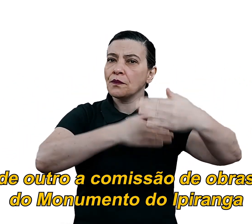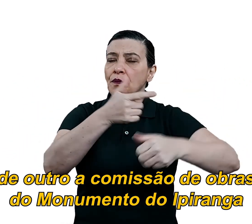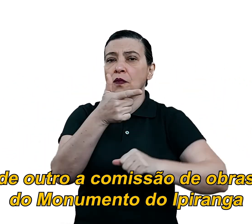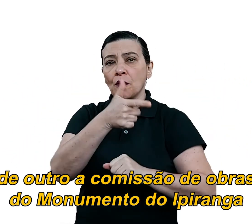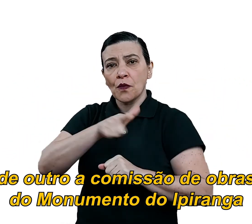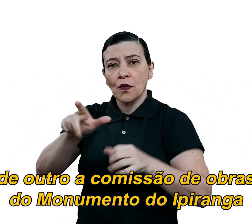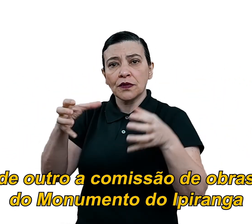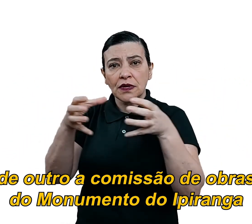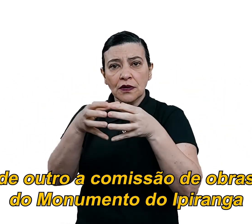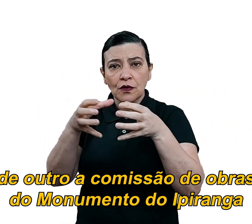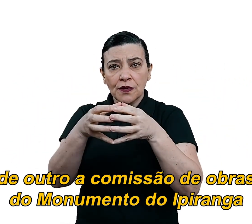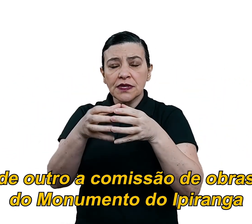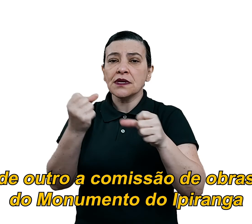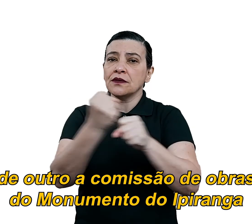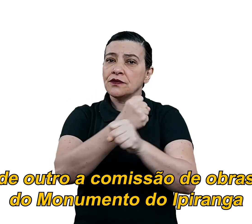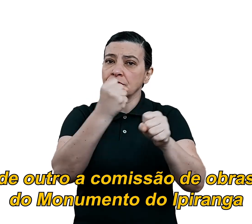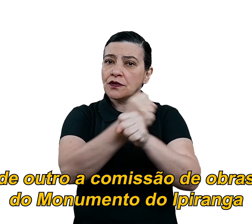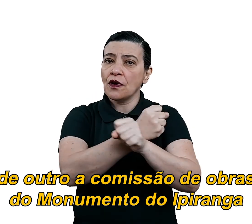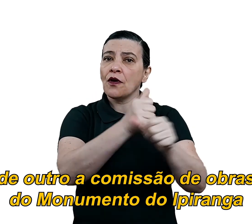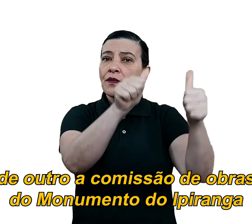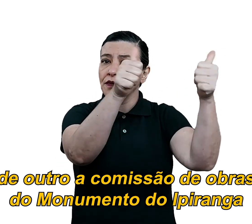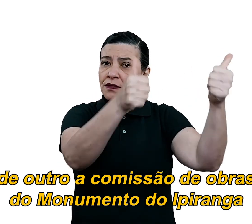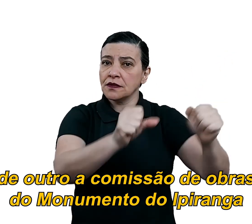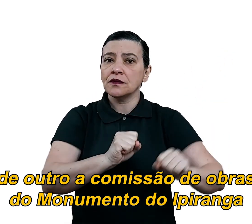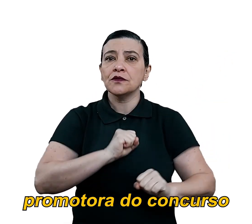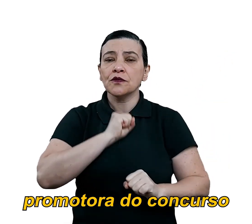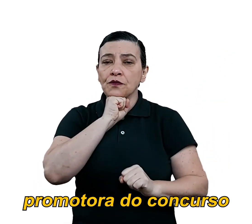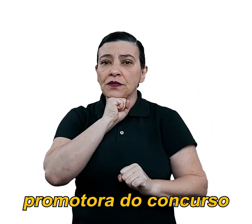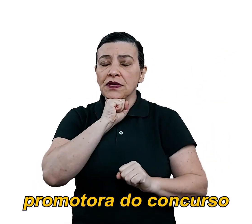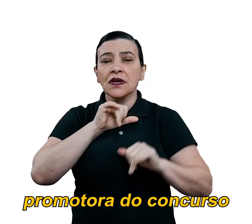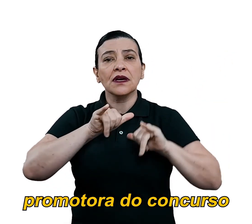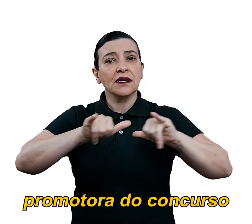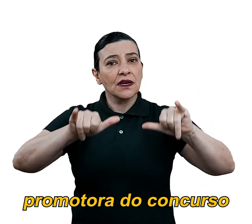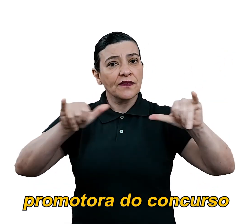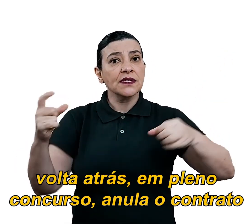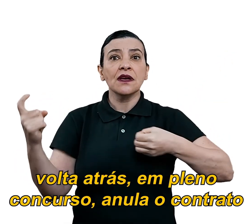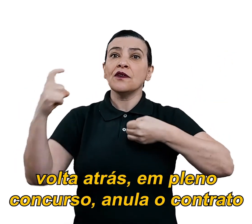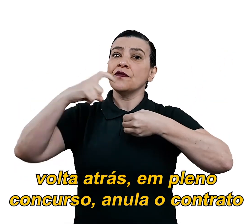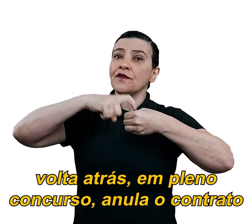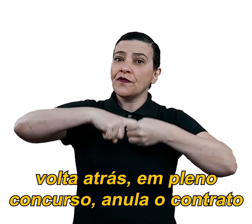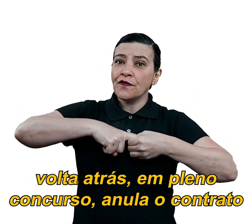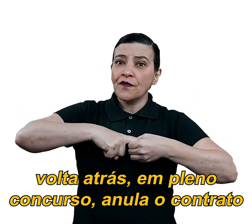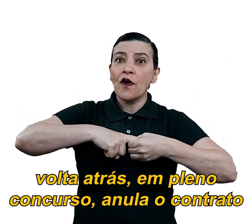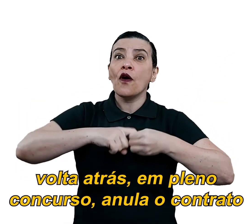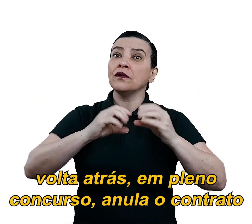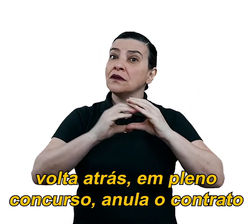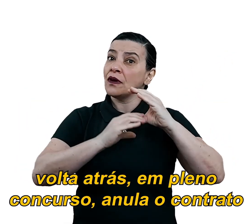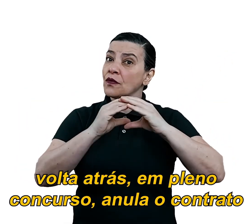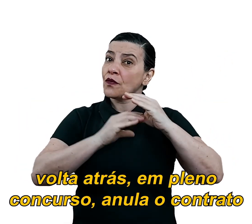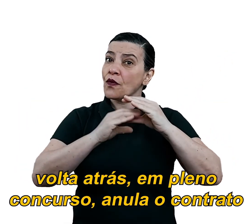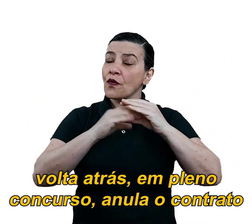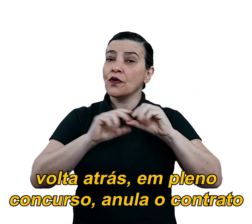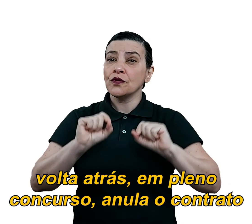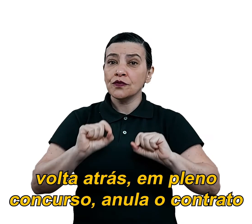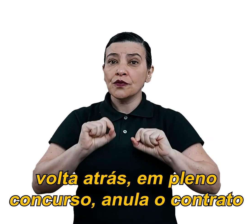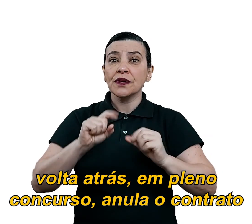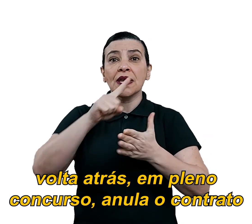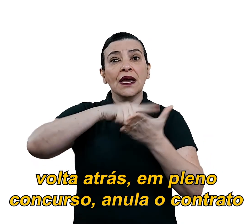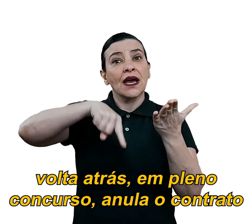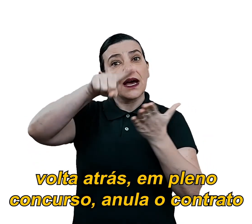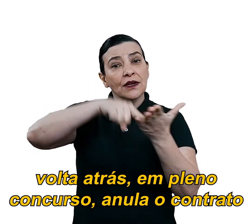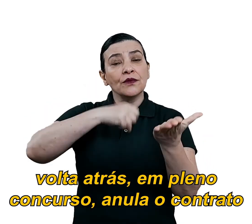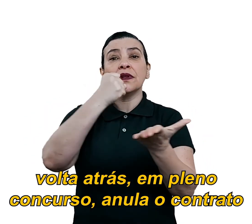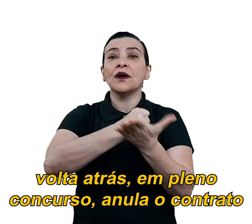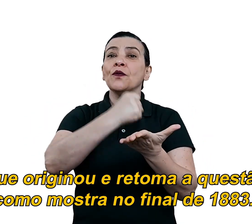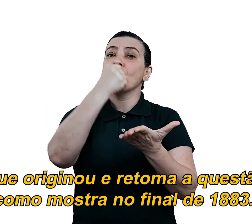processo. De outro, a Comissão de Obras do Monumento do Ipiranga, promotora do concurso, volta atrás em pleno concurso,